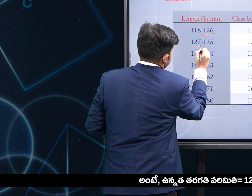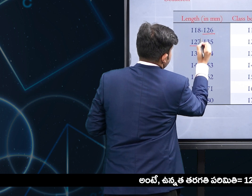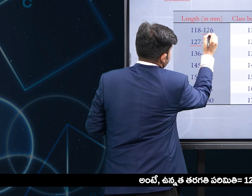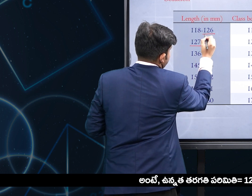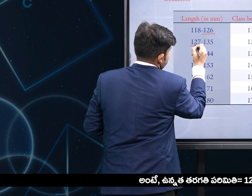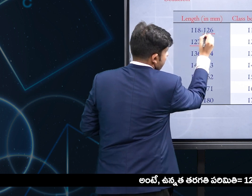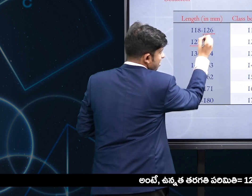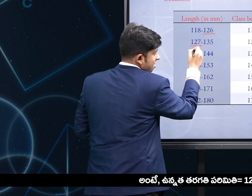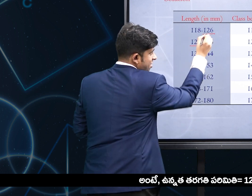126.5.